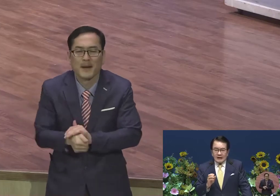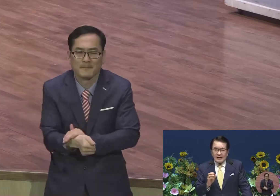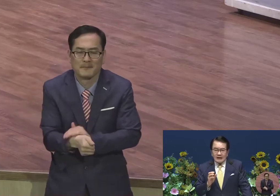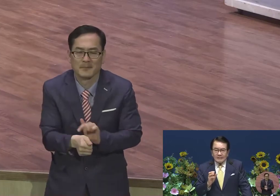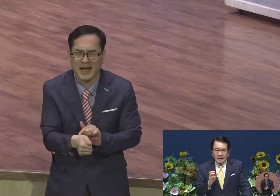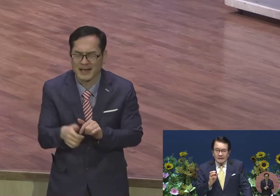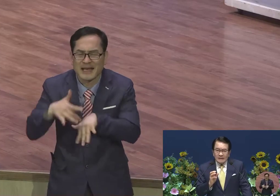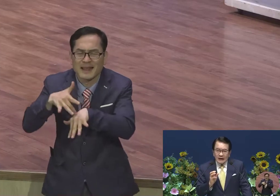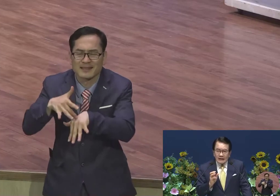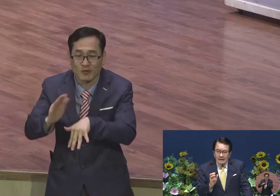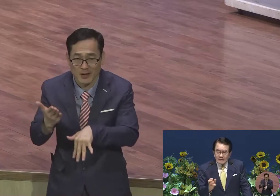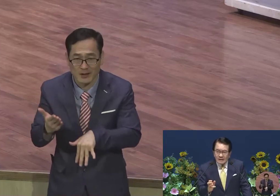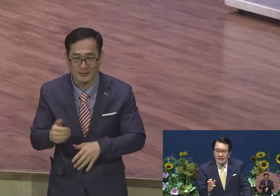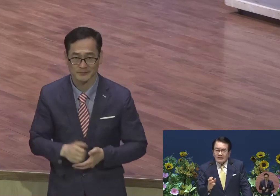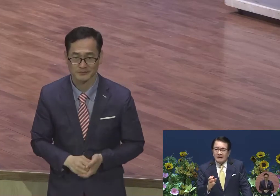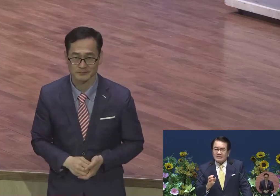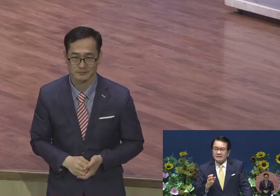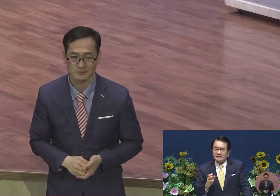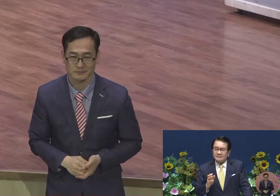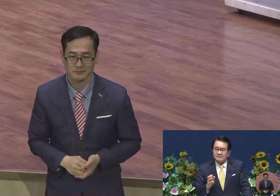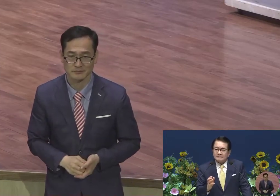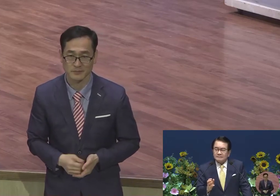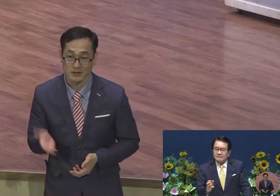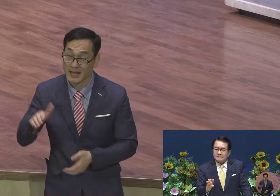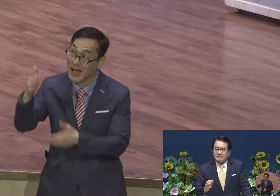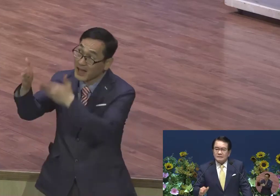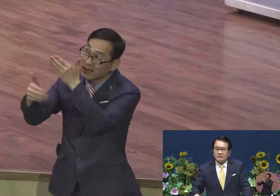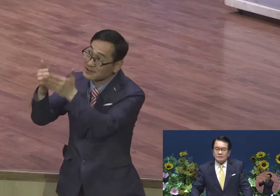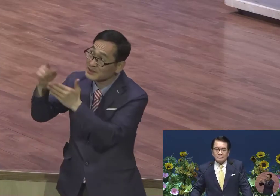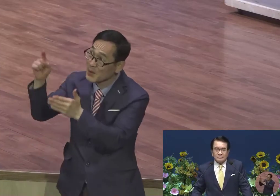하나님 한 일이 하나님마다 되어야 되는 거예요.